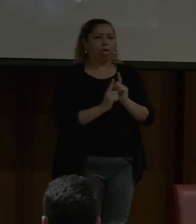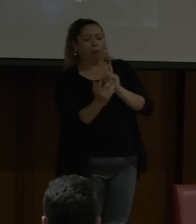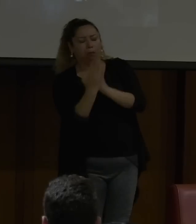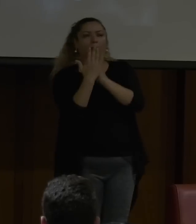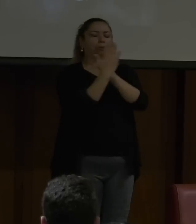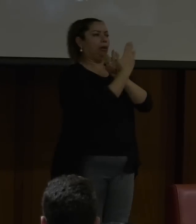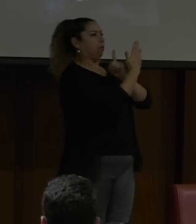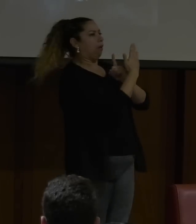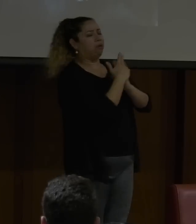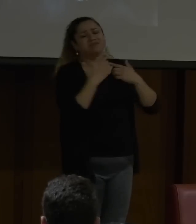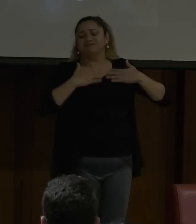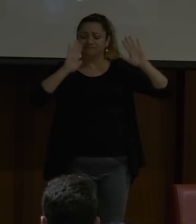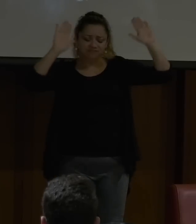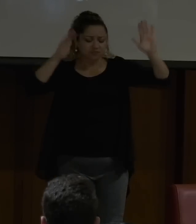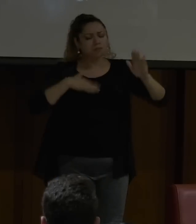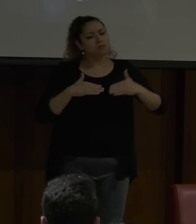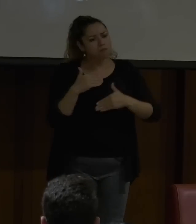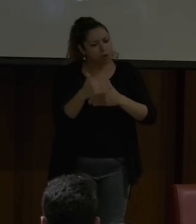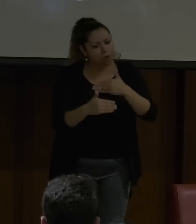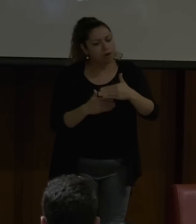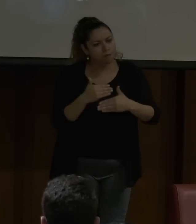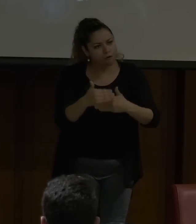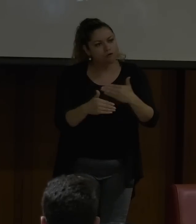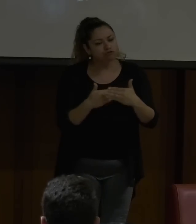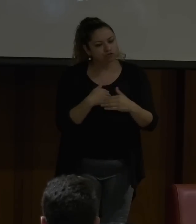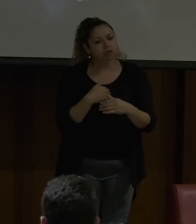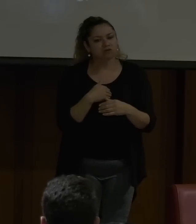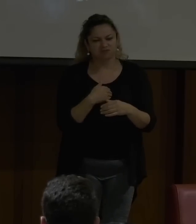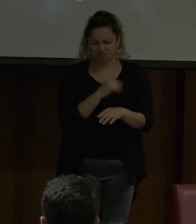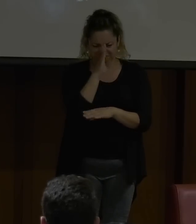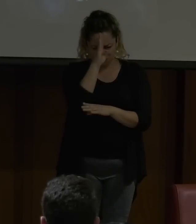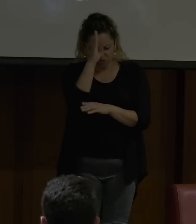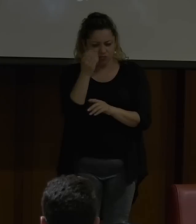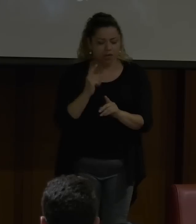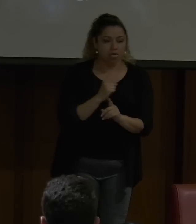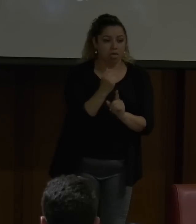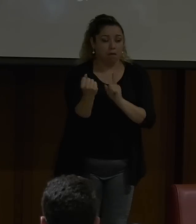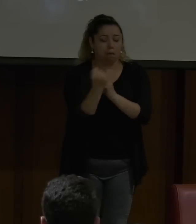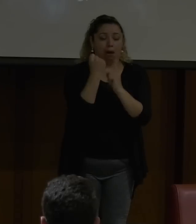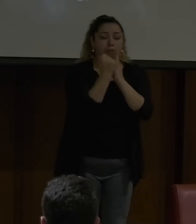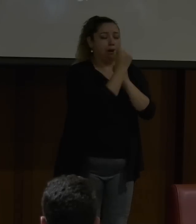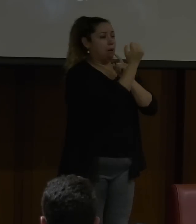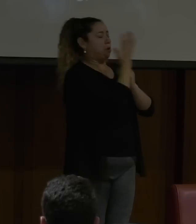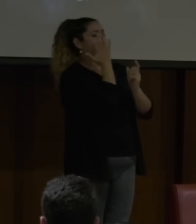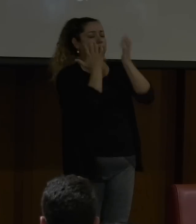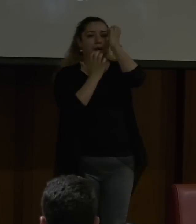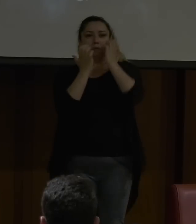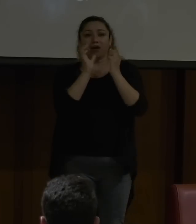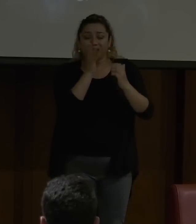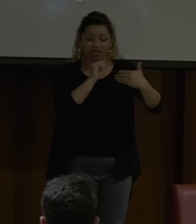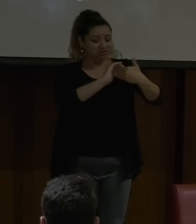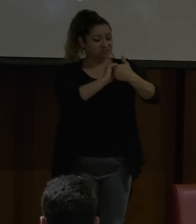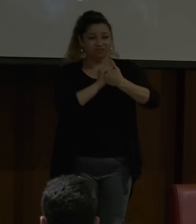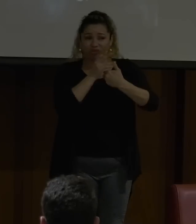destino. Y ahí poquito a poco me fui formando el ideal de andar dándome golpes con lo que encontrara. No tenía quien me orientara,